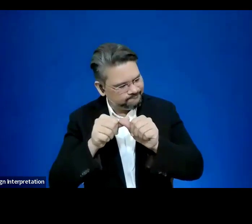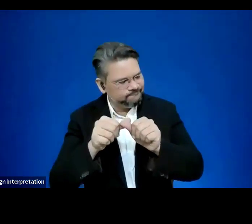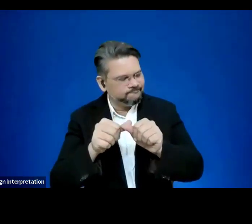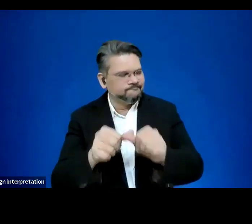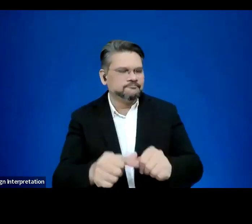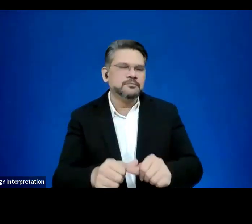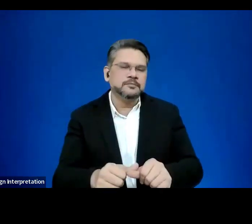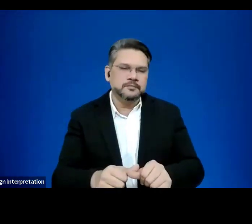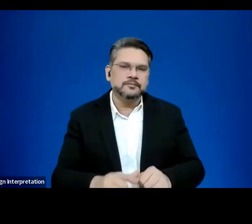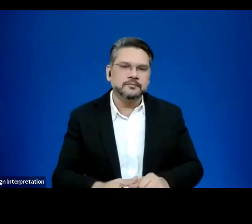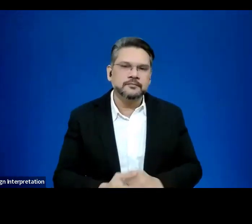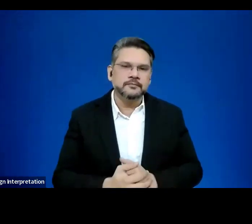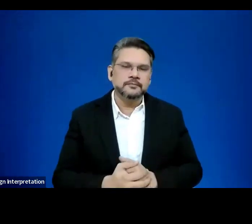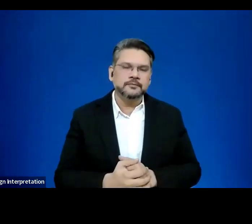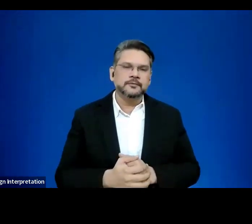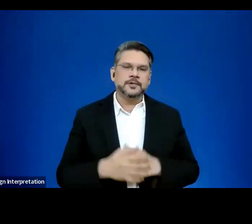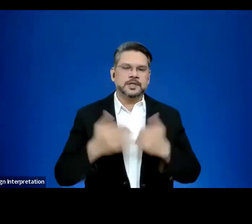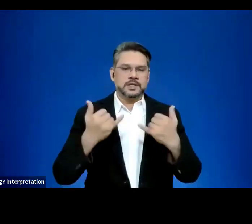帮助这些